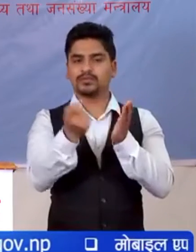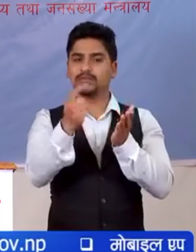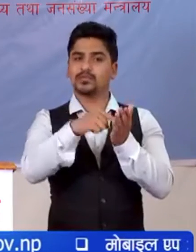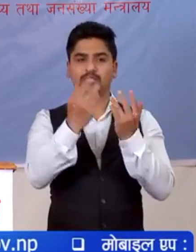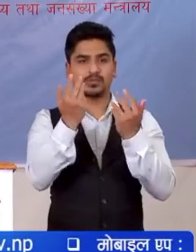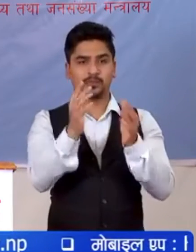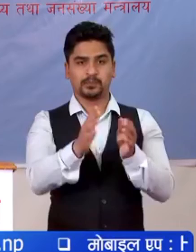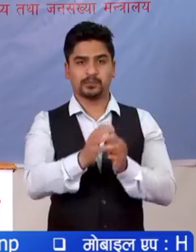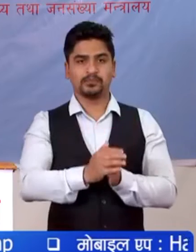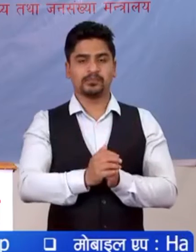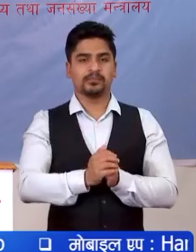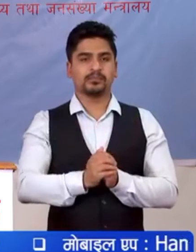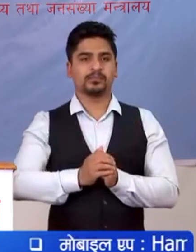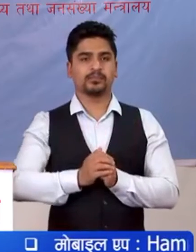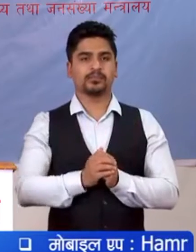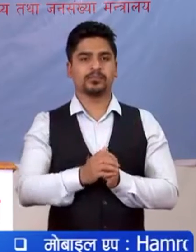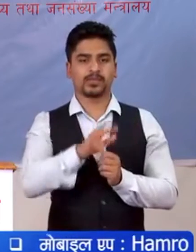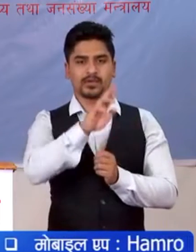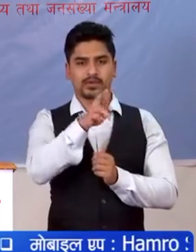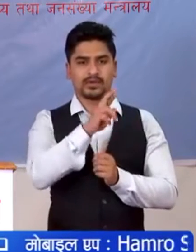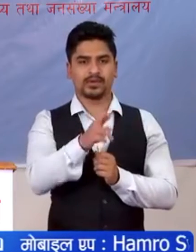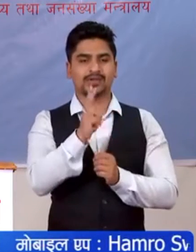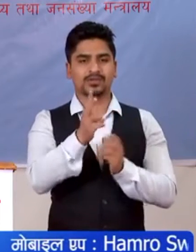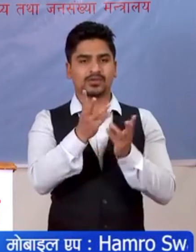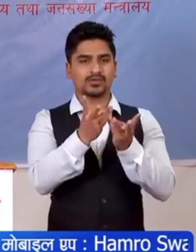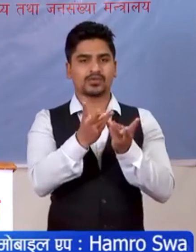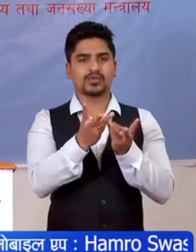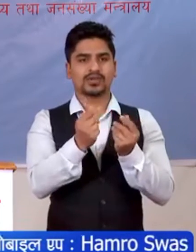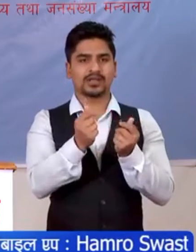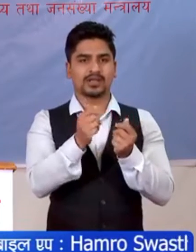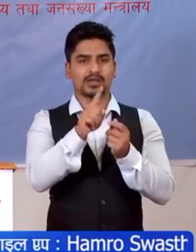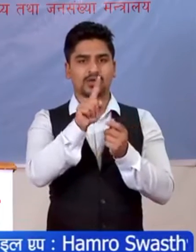सुरु भइसकेको छ र यसको संख्या